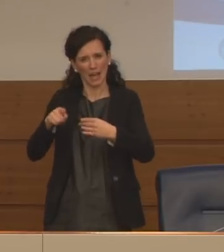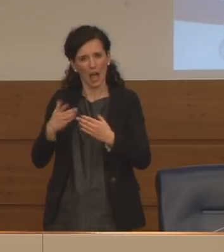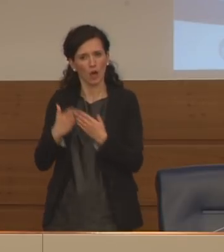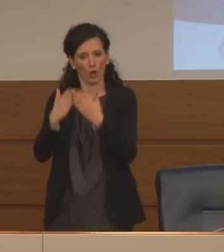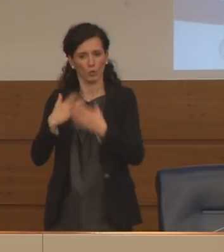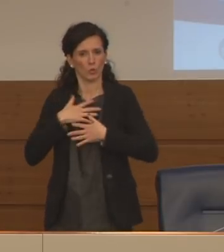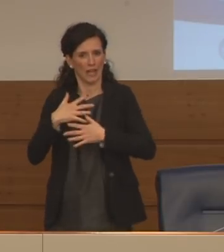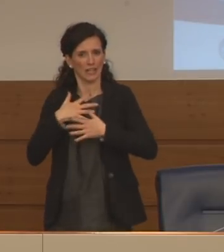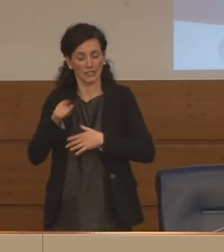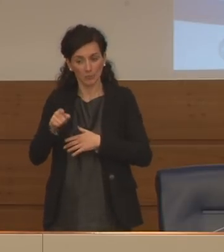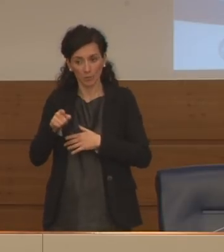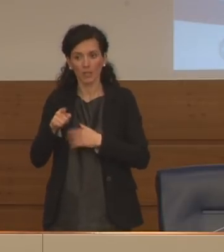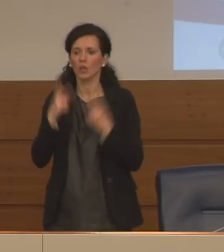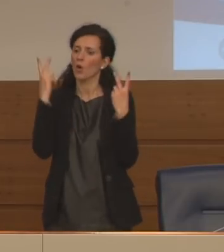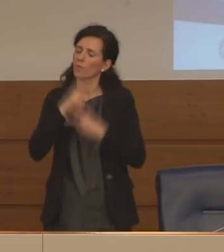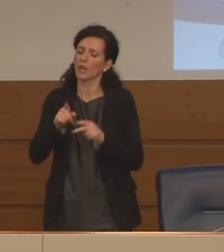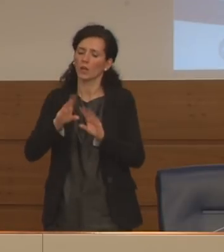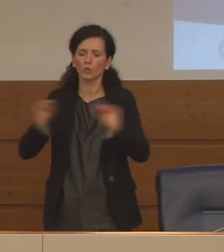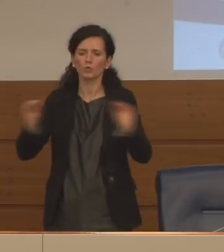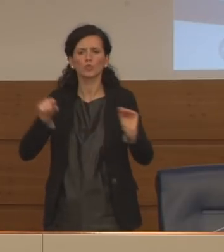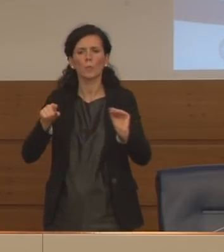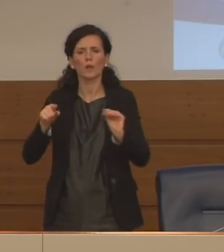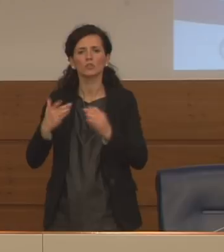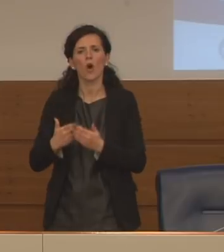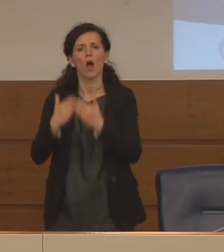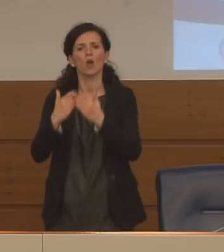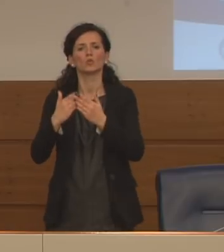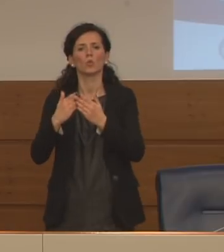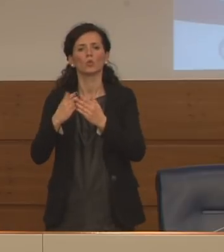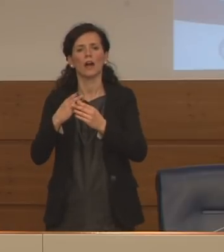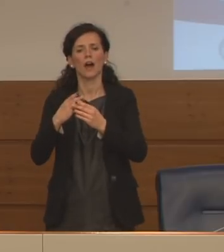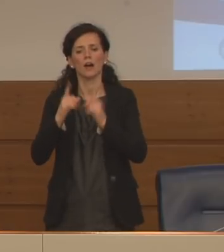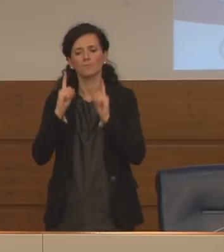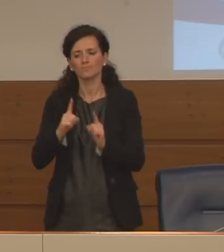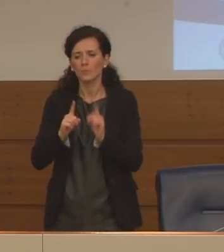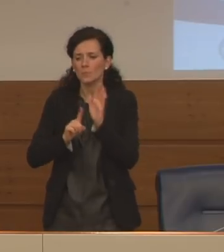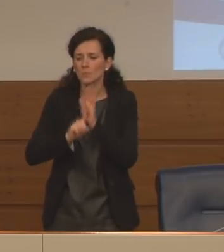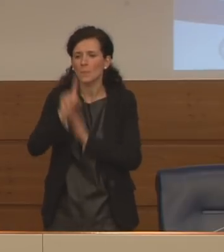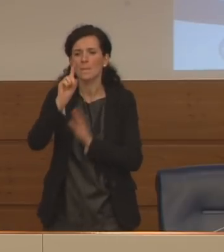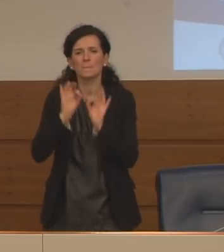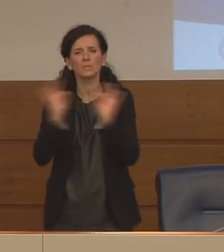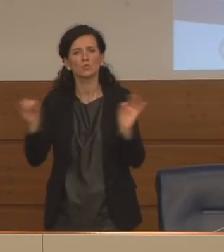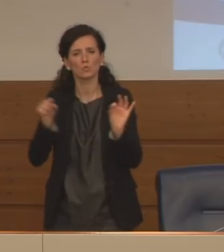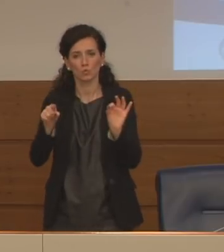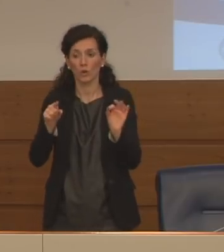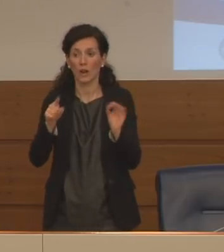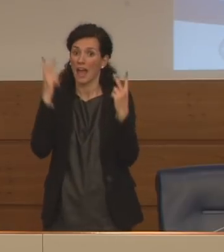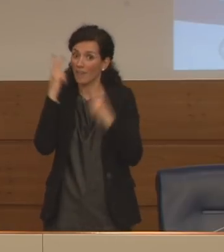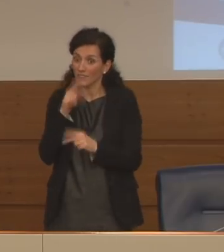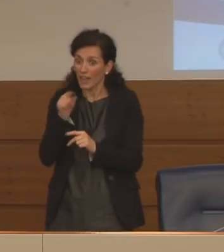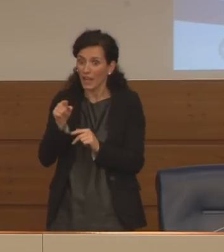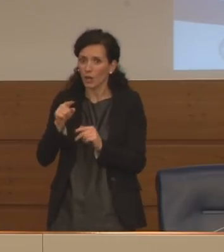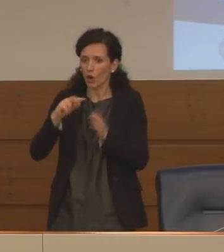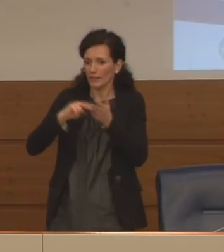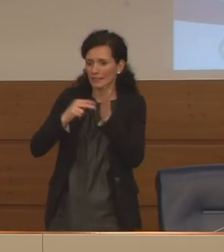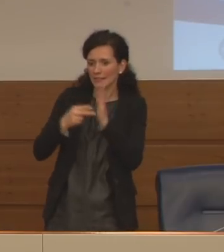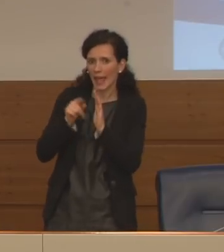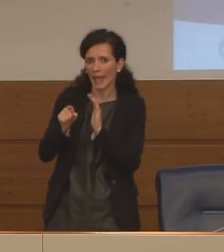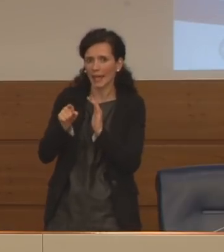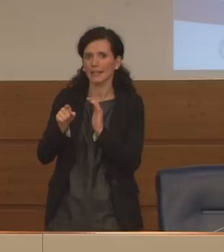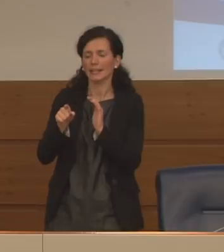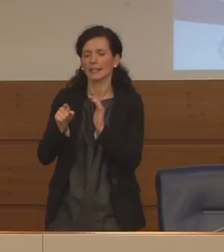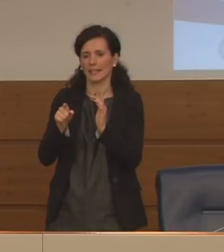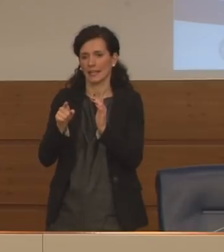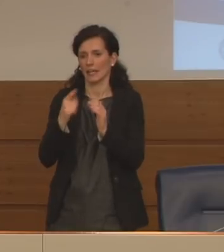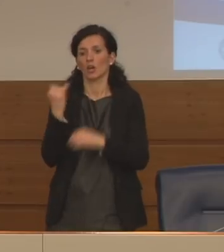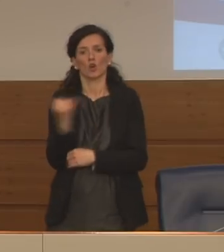uno degli strumenti di monitoraggio funziona già delle tecnicalità non facili poi da esperire nel senso